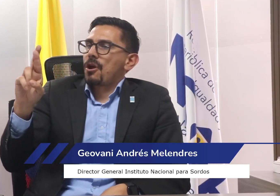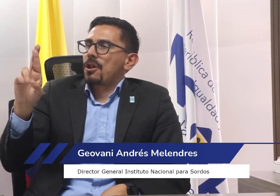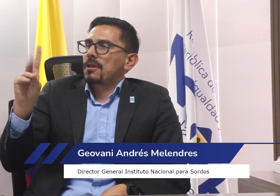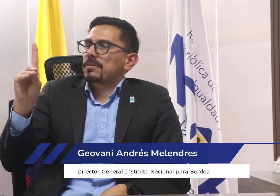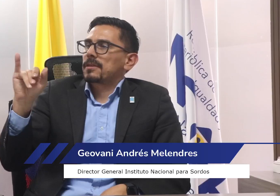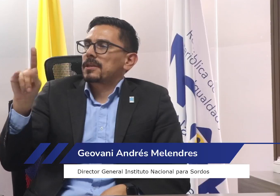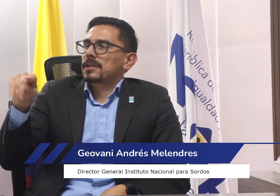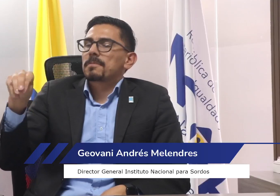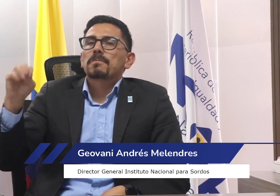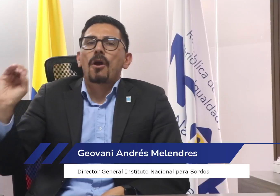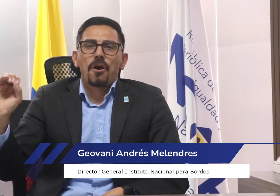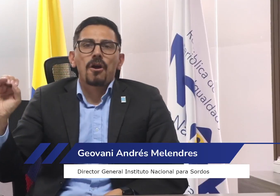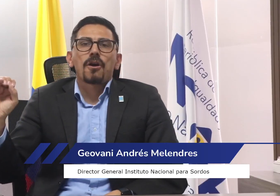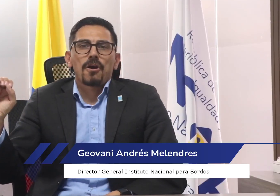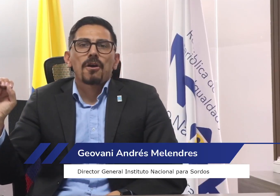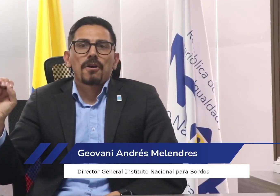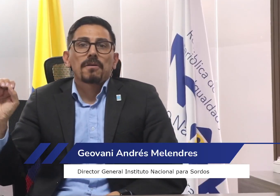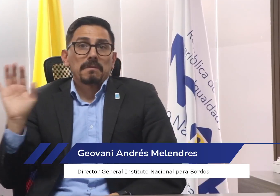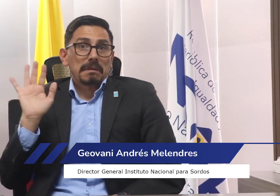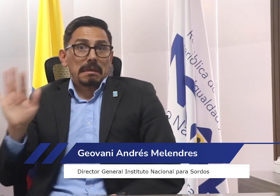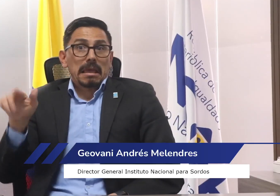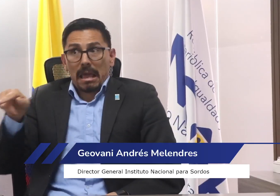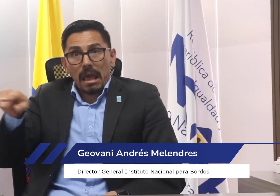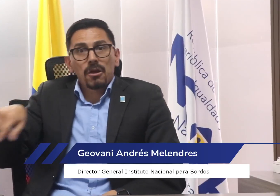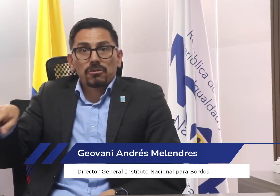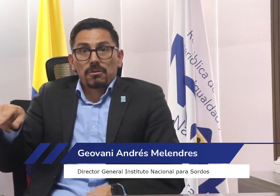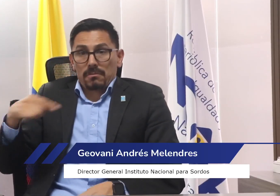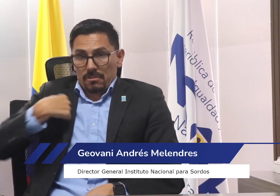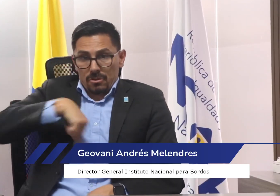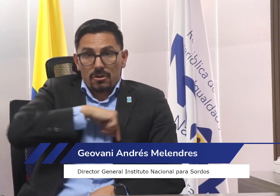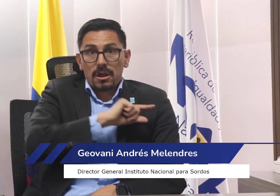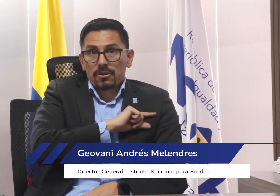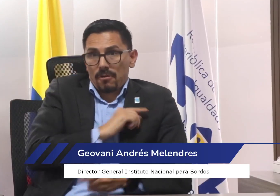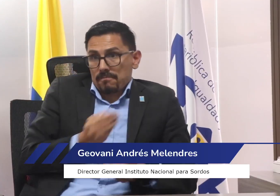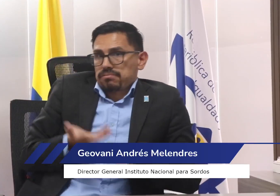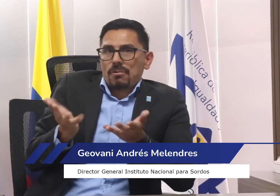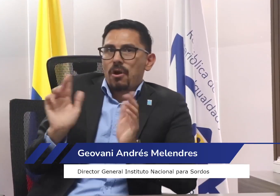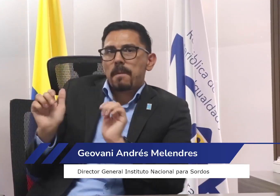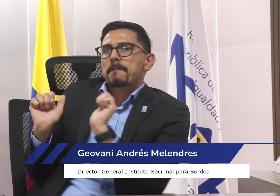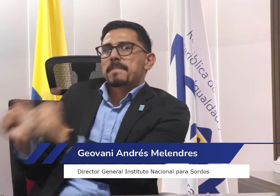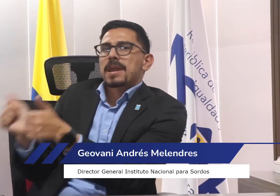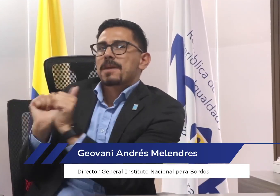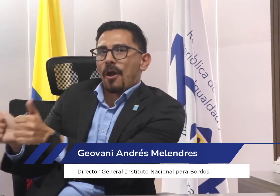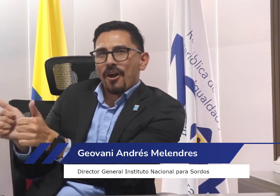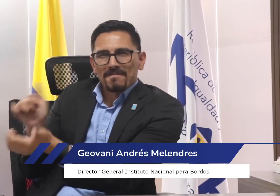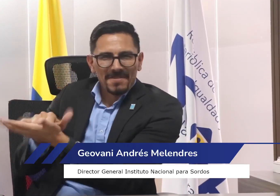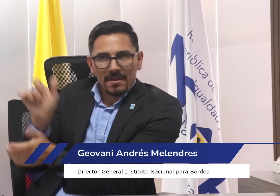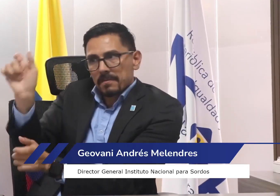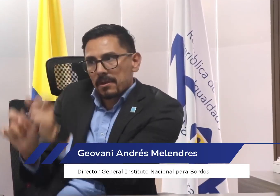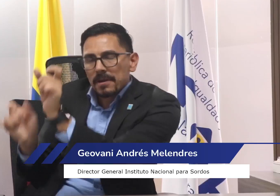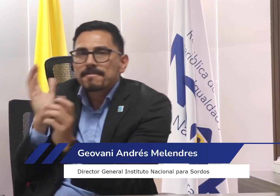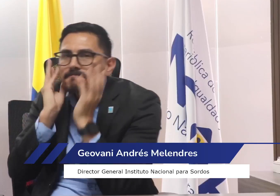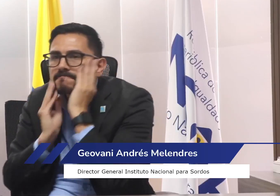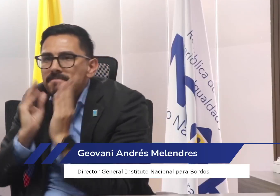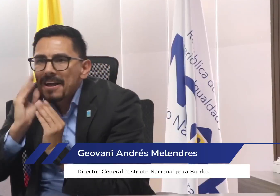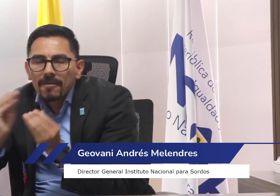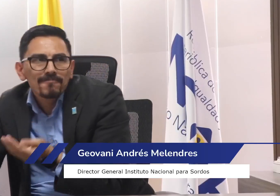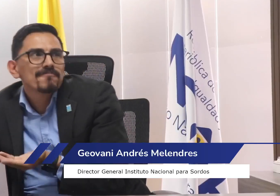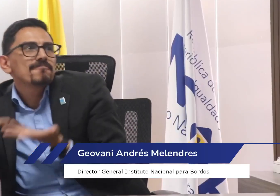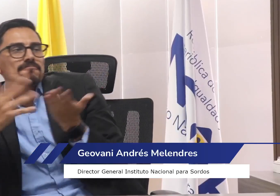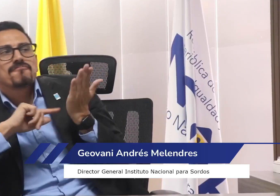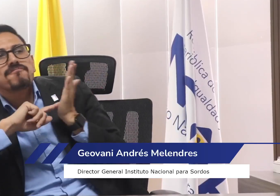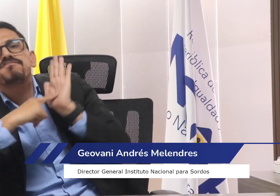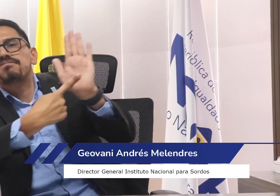compartida. Es importante resaltar que estas iniciativas no nacen del INSOR, son propuestas que emergen de